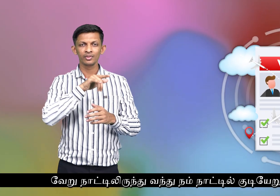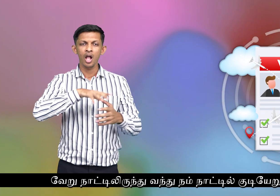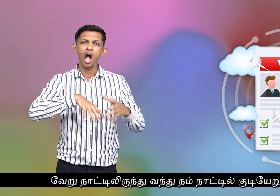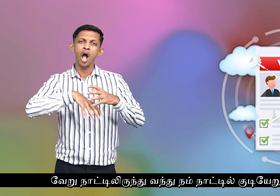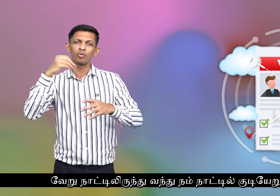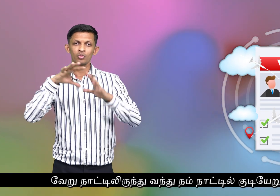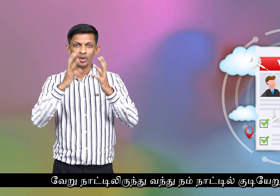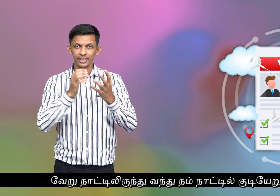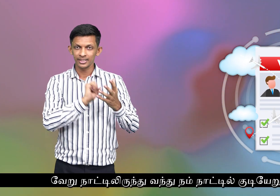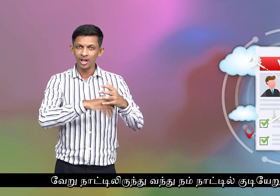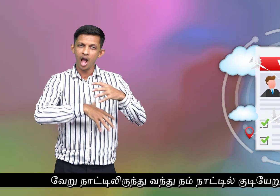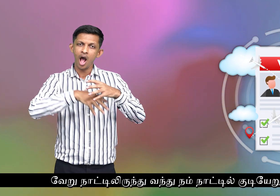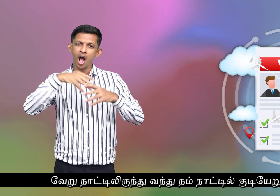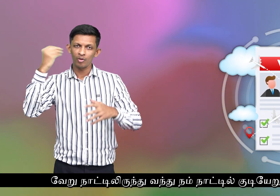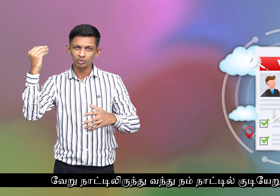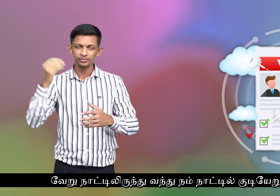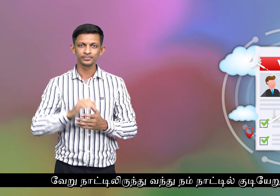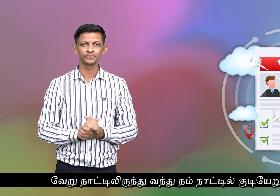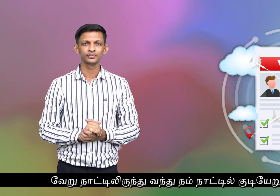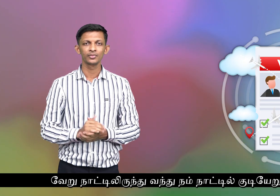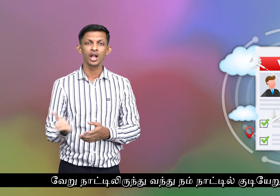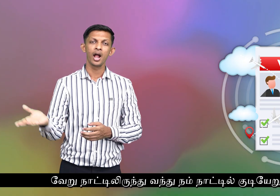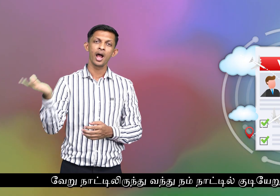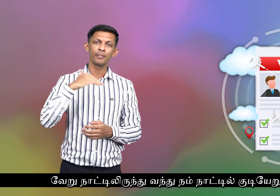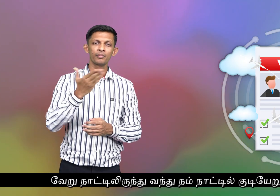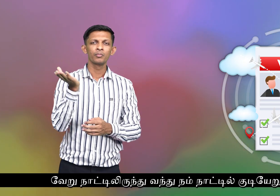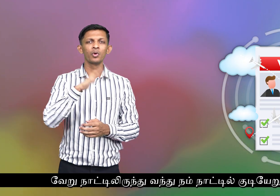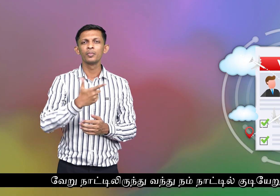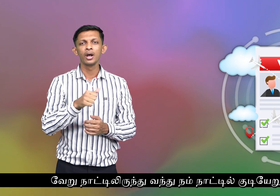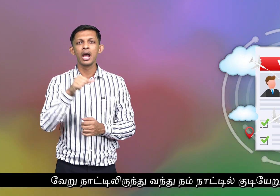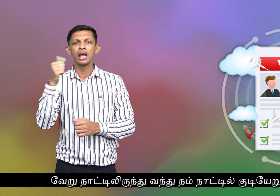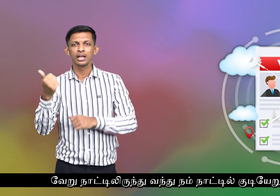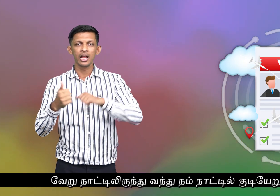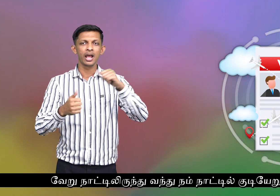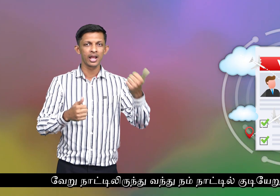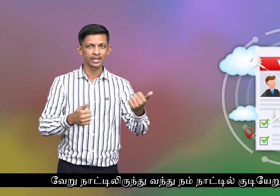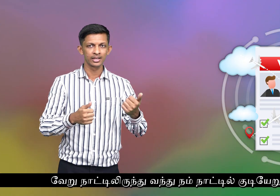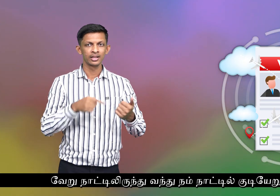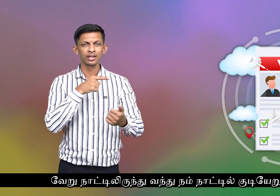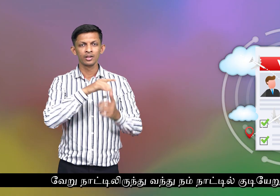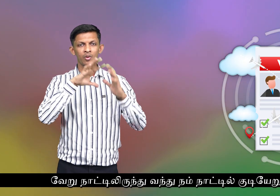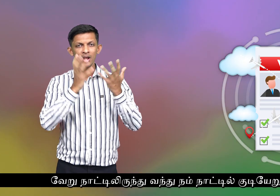வேறு நாட்டிலிருந்து வந்து நம் நாட்டில் குடியேறுவது குடியேற்றம்.